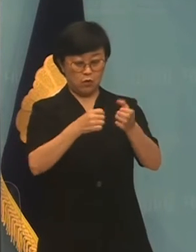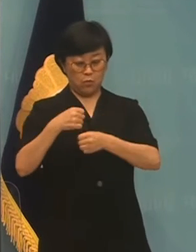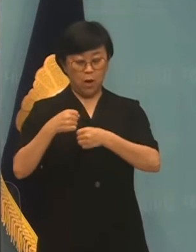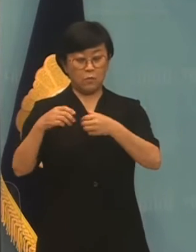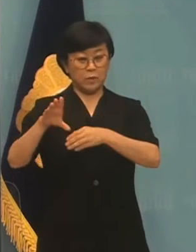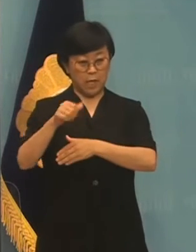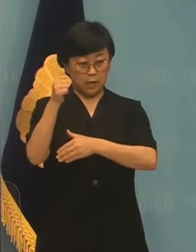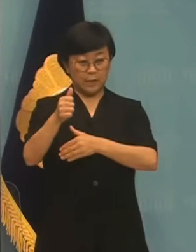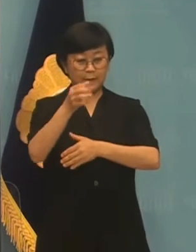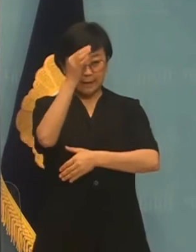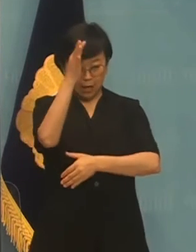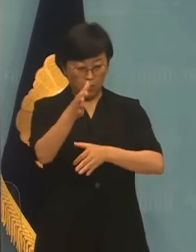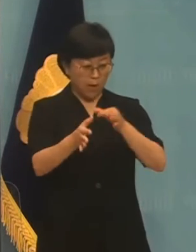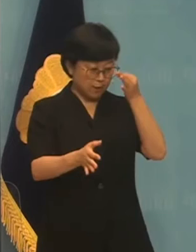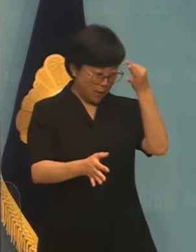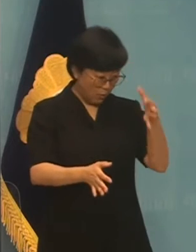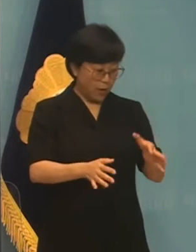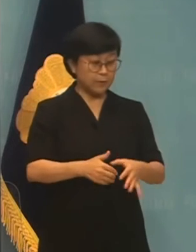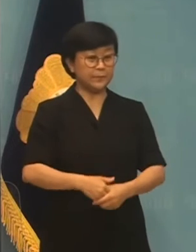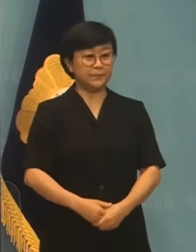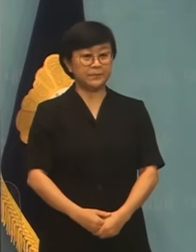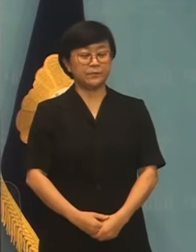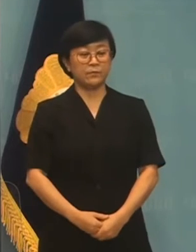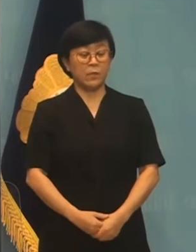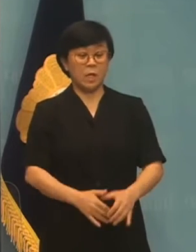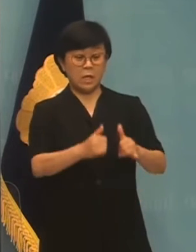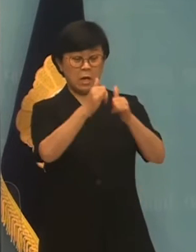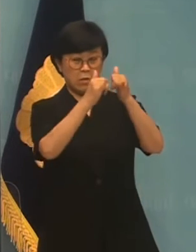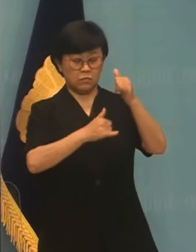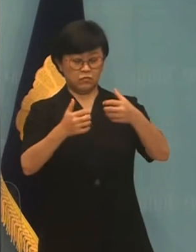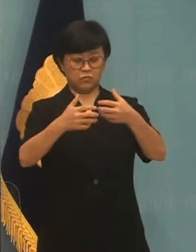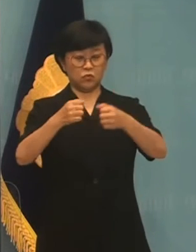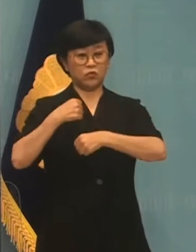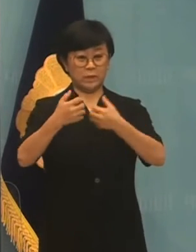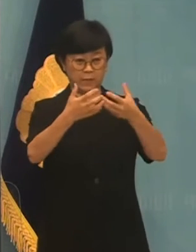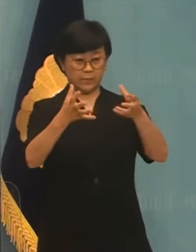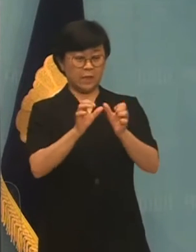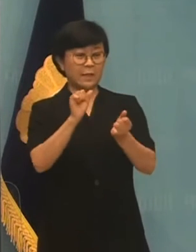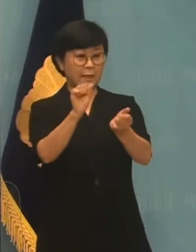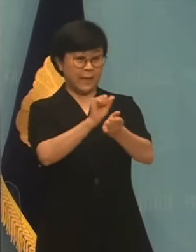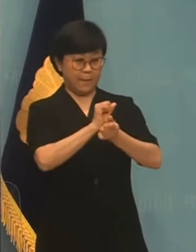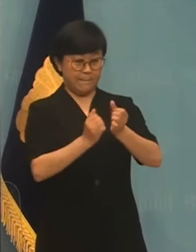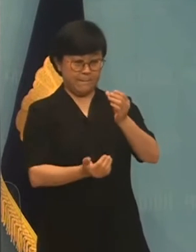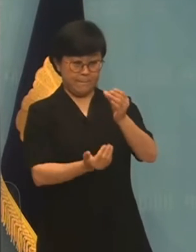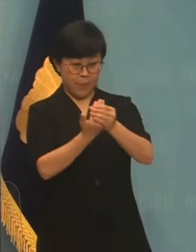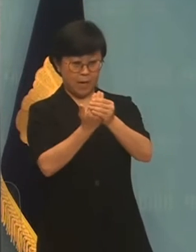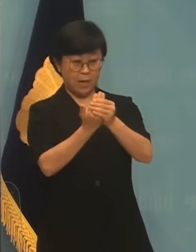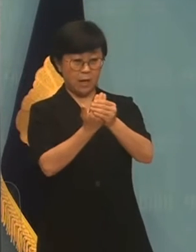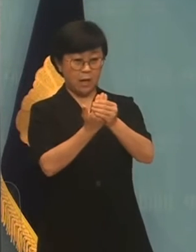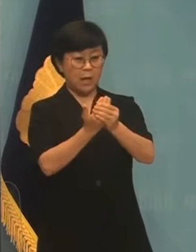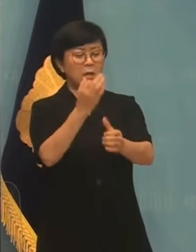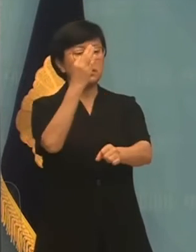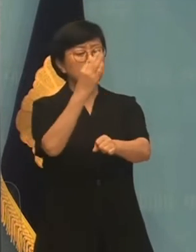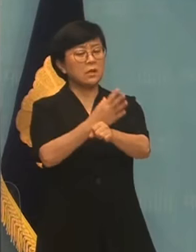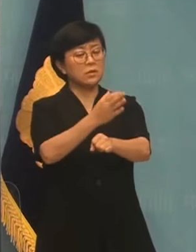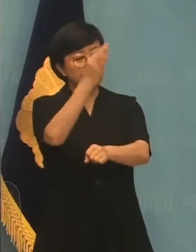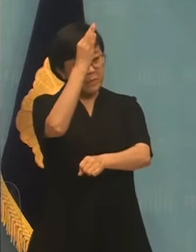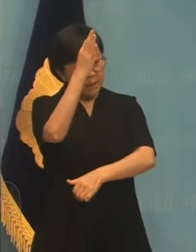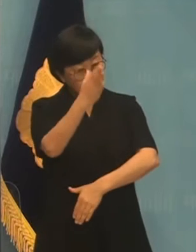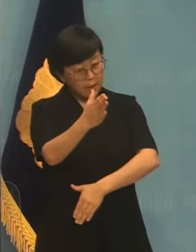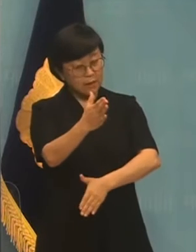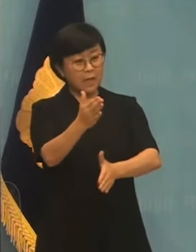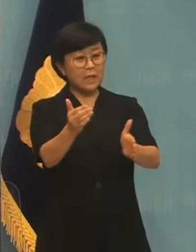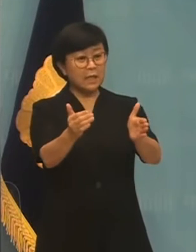장관이 사과했습니다. 사상 초유의 군 집단 감염 사태에 대해 단순히 사과만